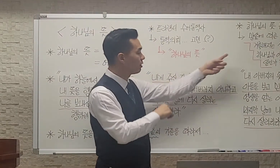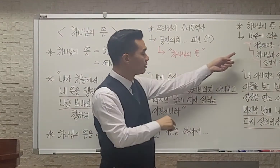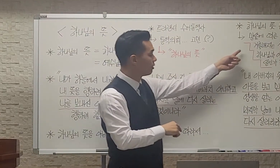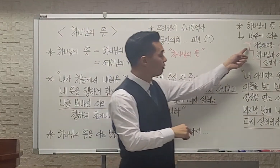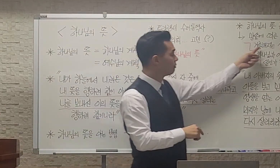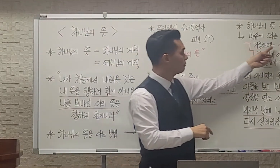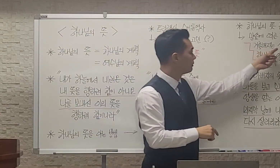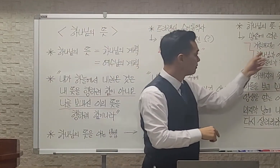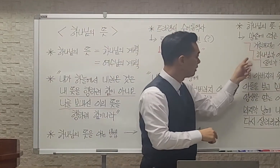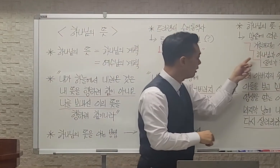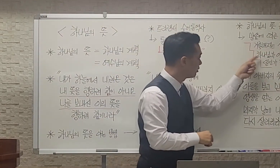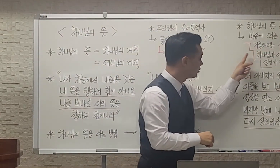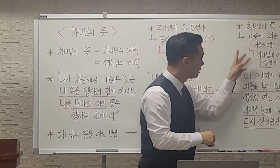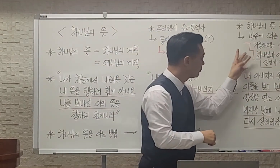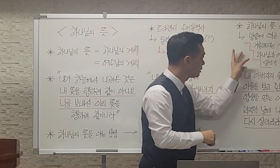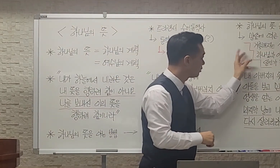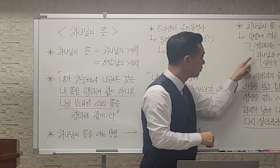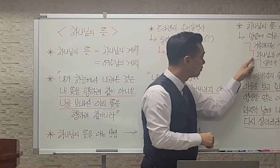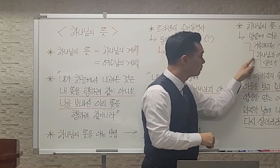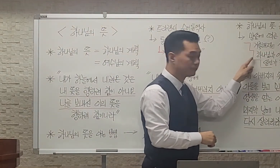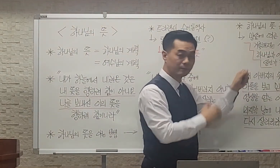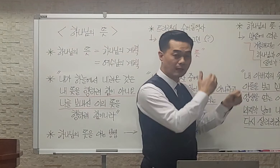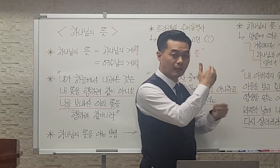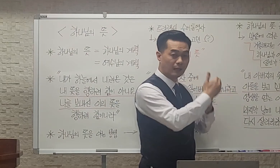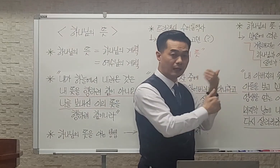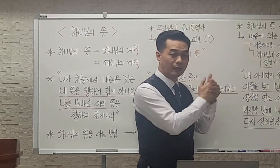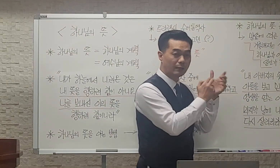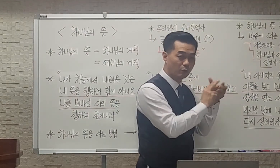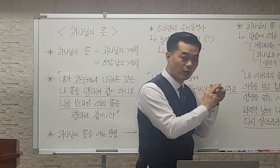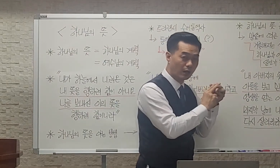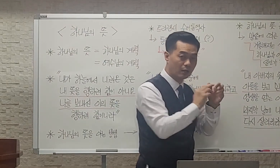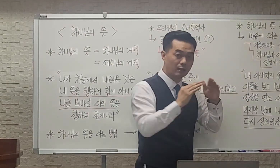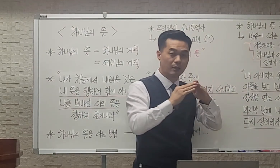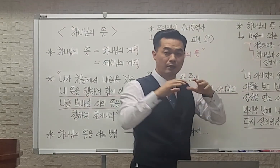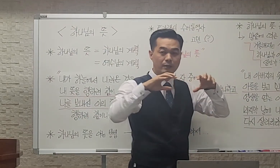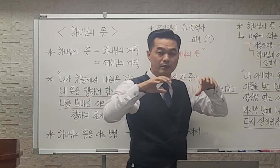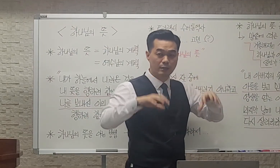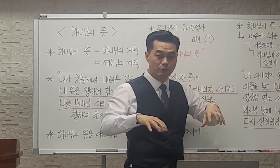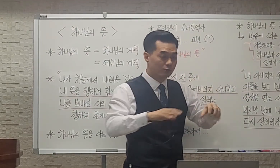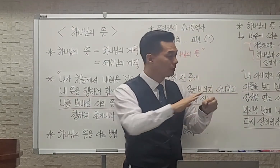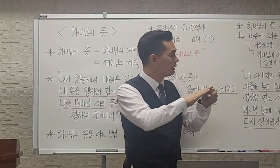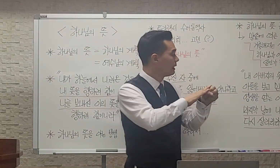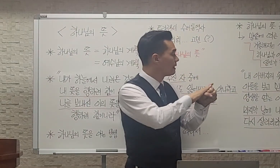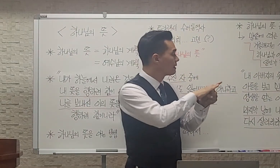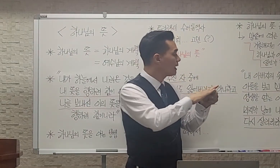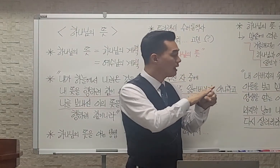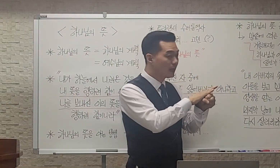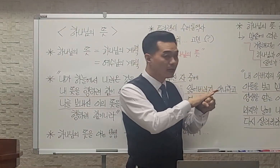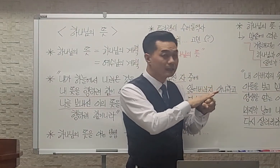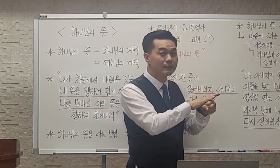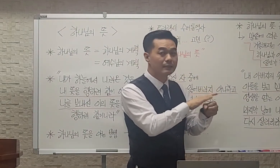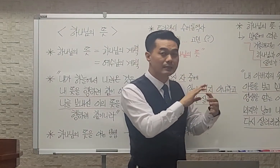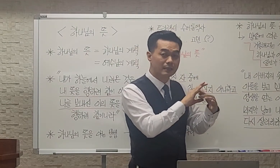있어요. 여기 세 번째 거. 하나님과 이웃을 사랑하는